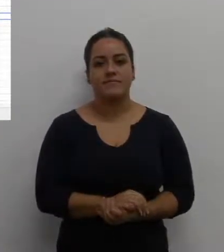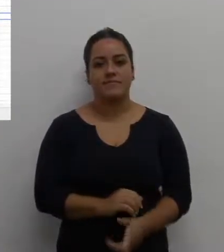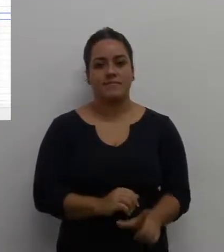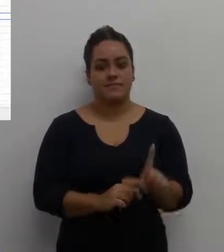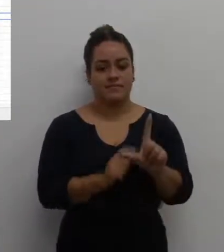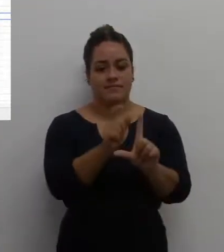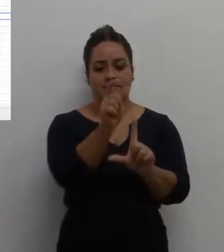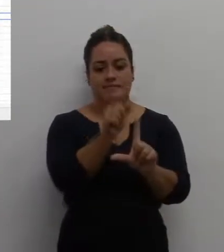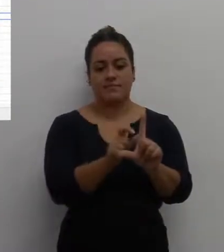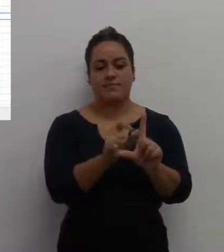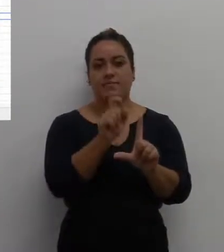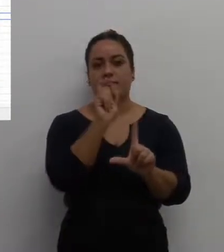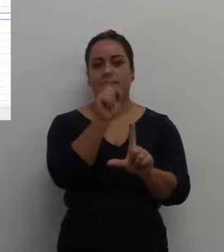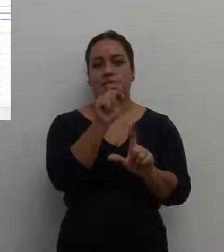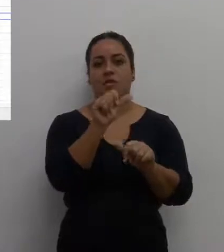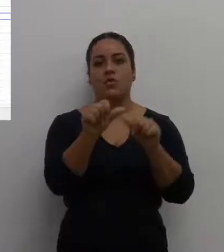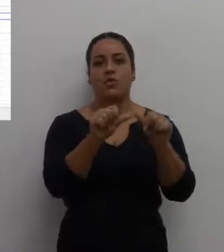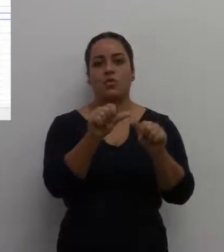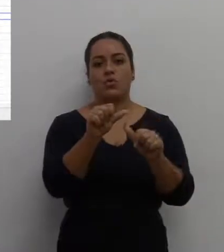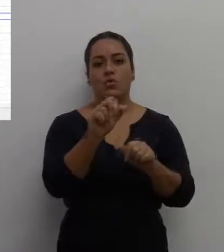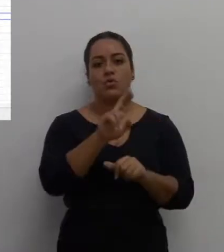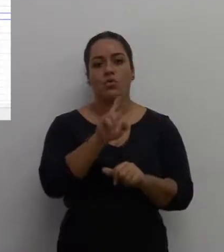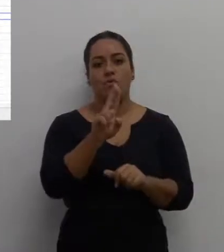Eu vou colocar aqui